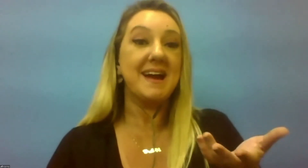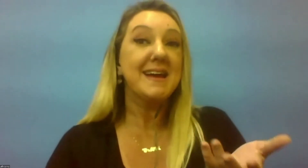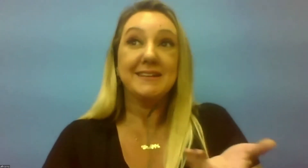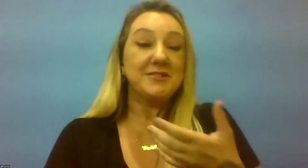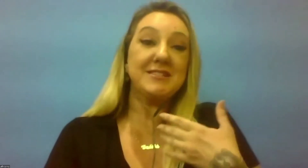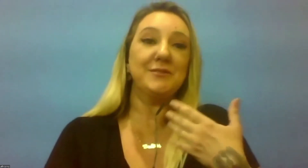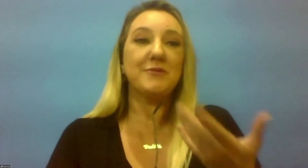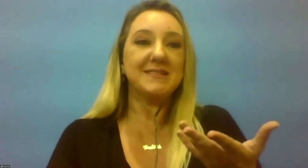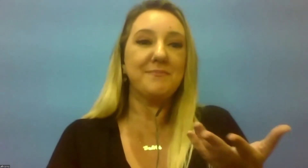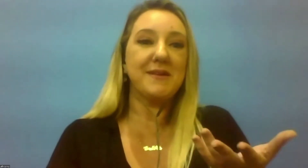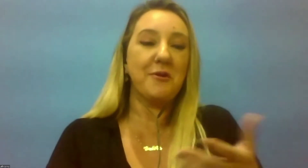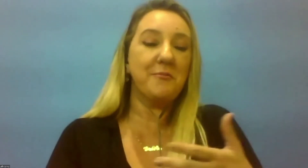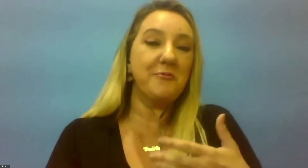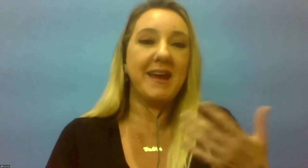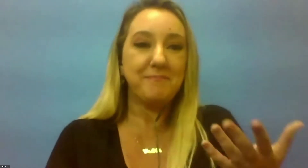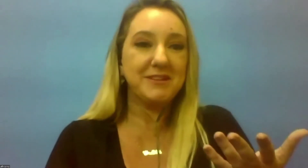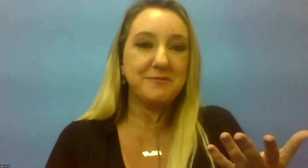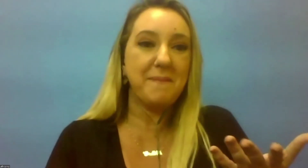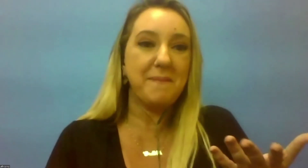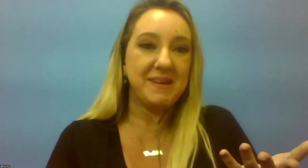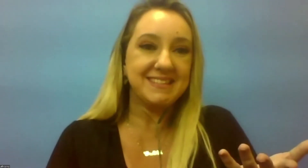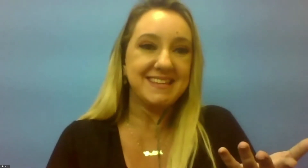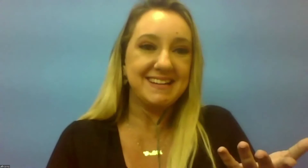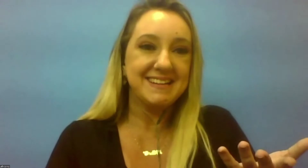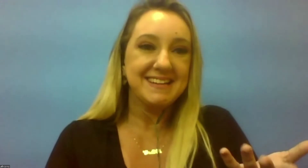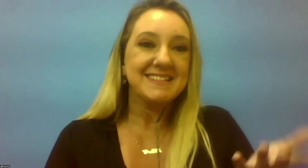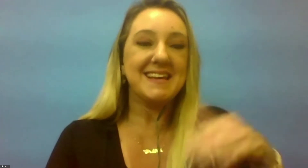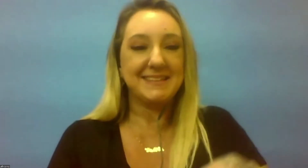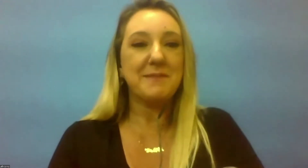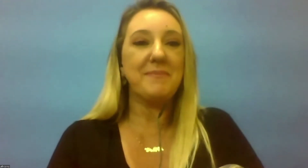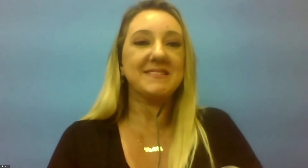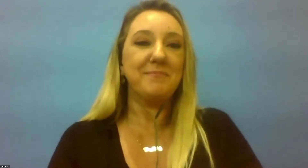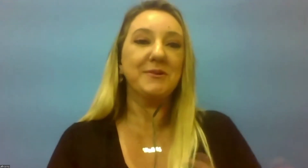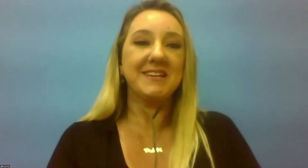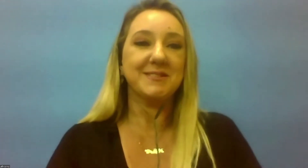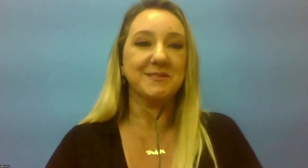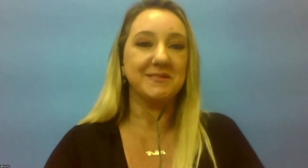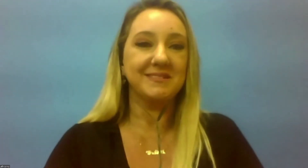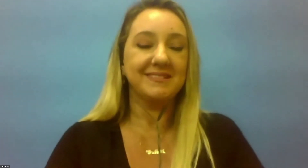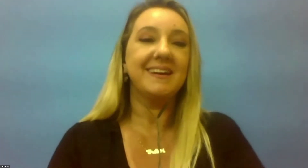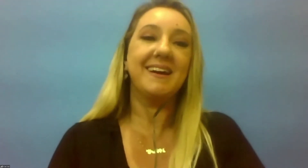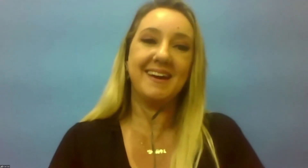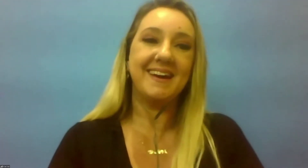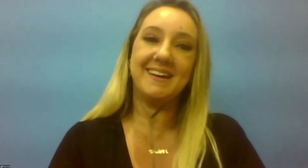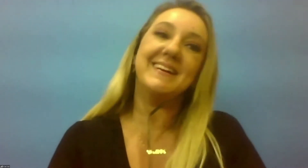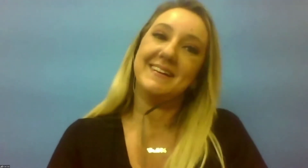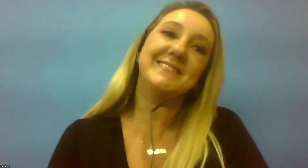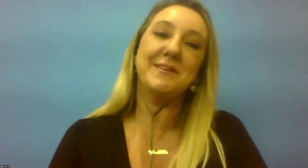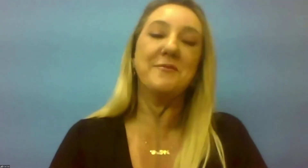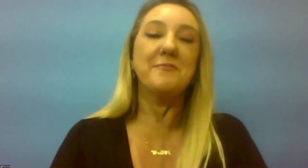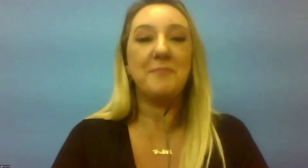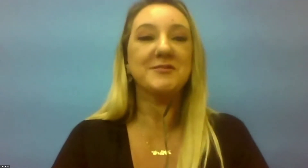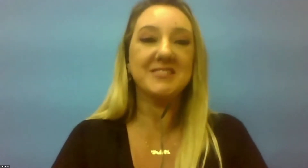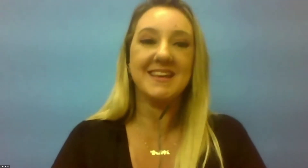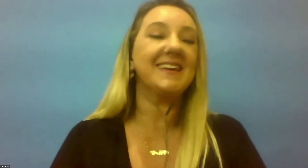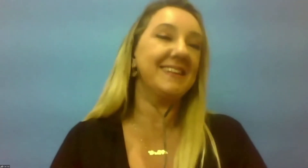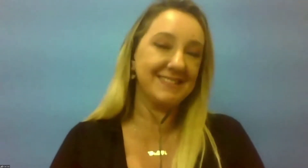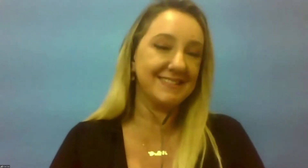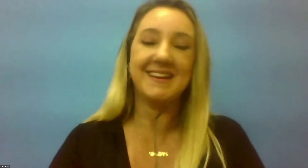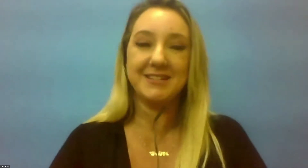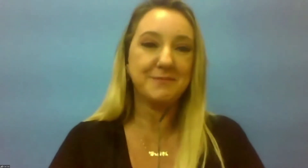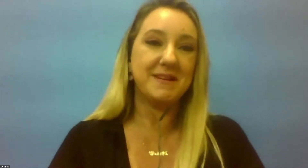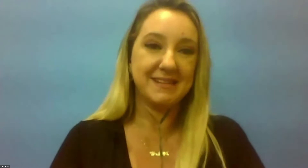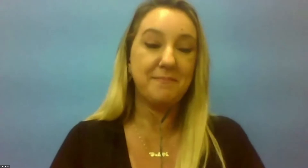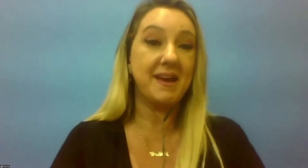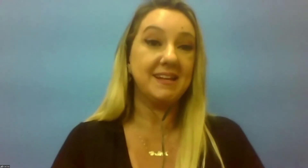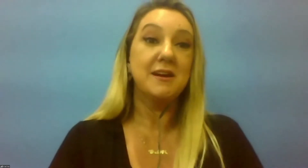portaria e esperar. Então, a gente nunca sabia como era pedir uma pizza sem ter que passar por isso. Então, eu posso dizer que